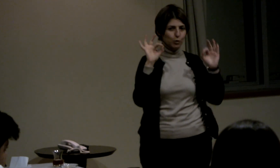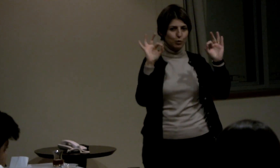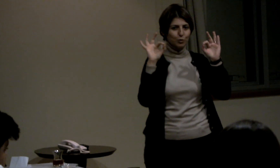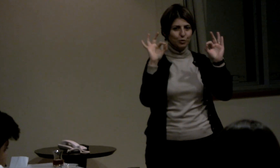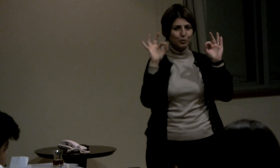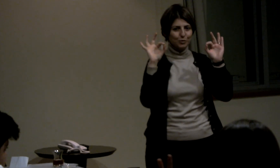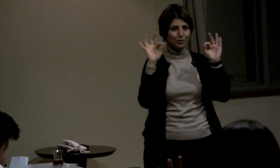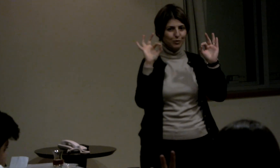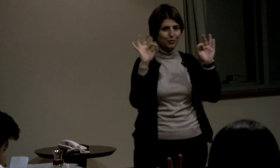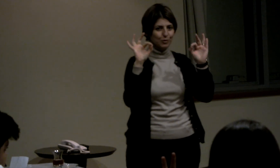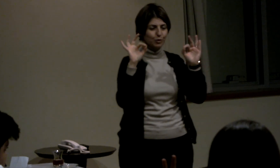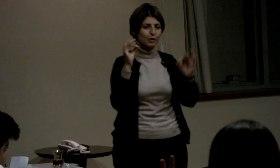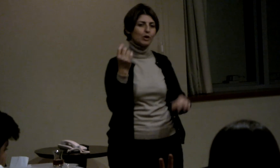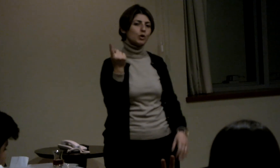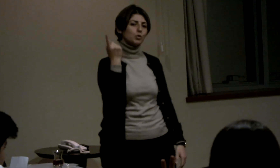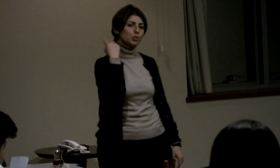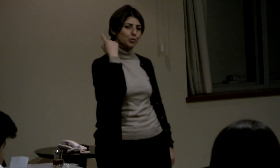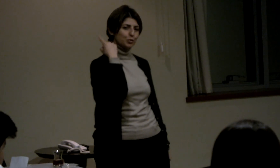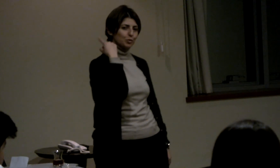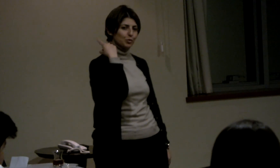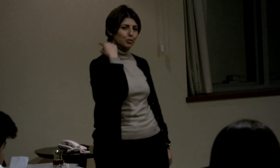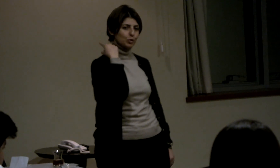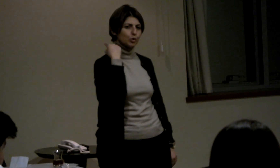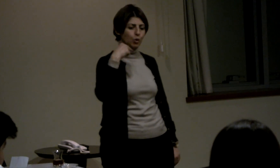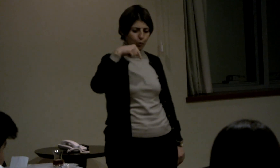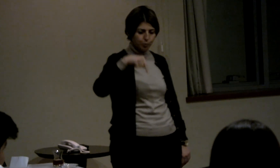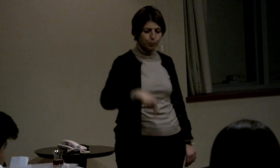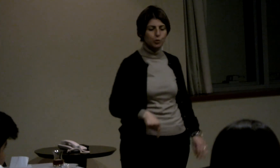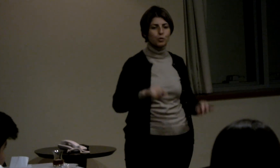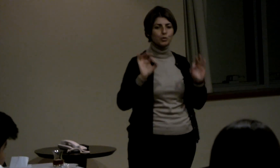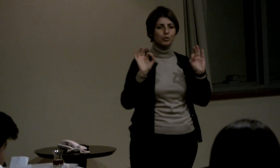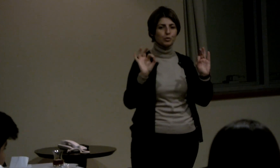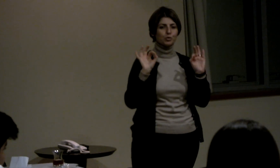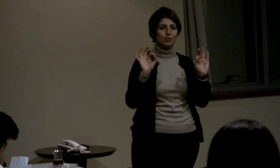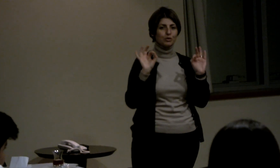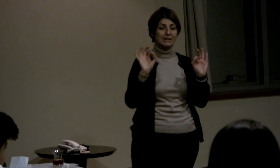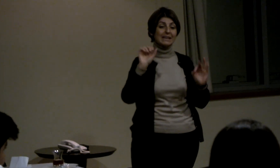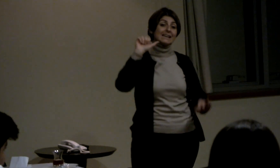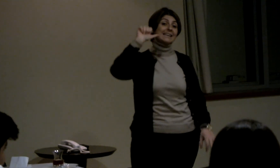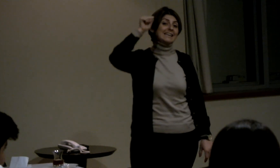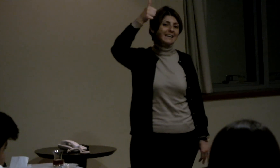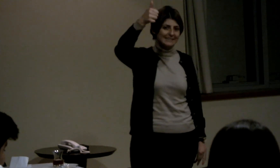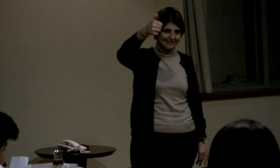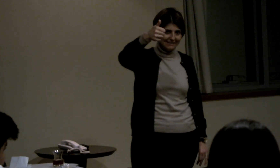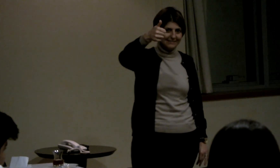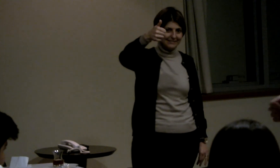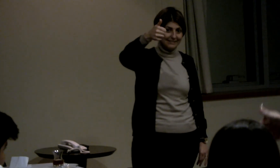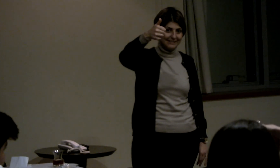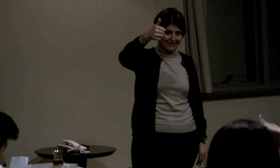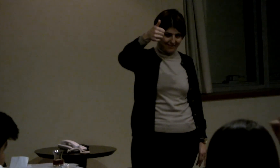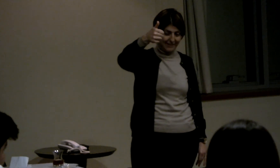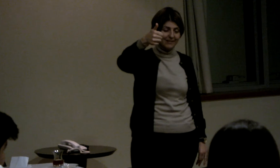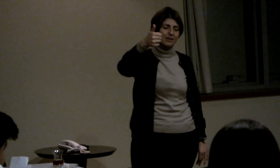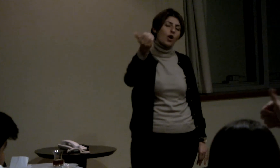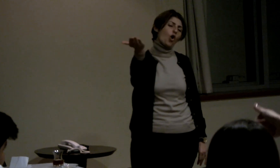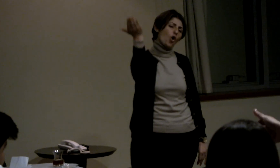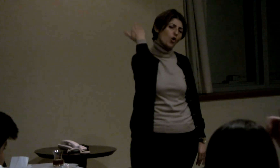gün, dün, bugün, yarın, evet.